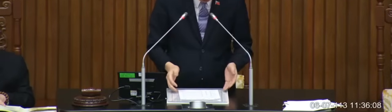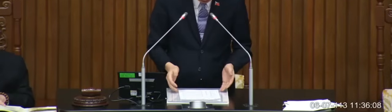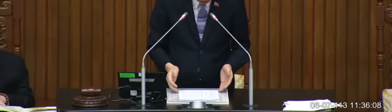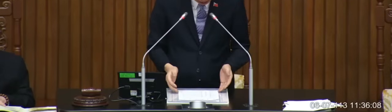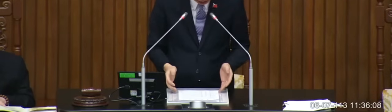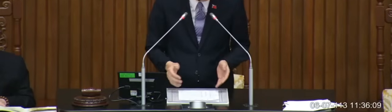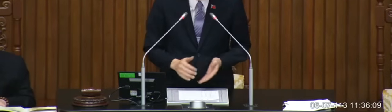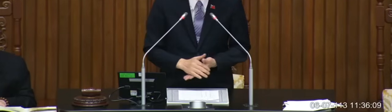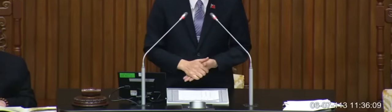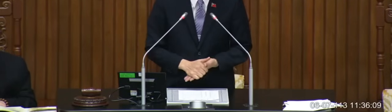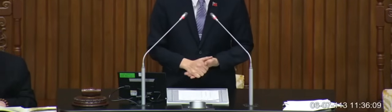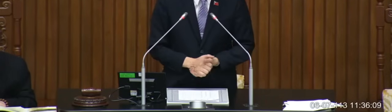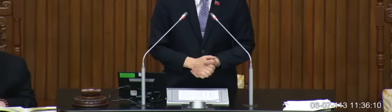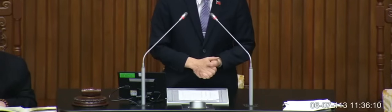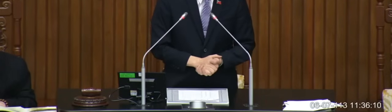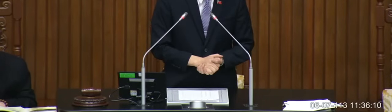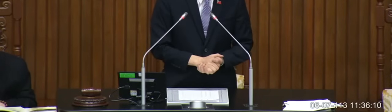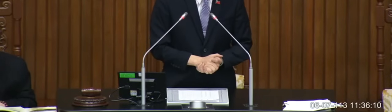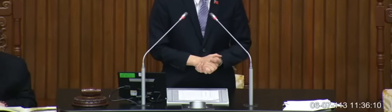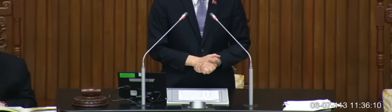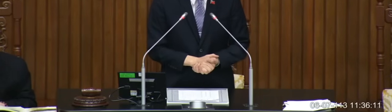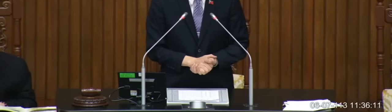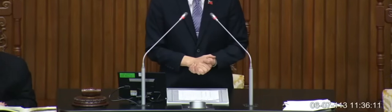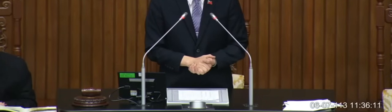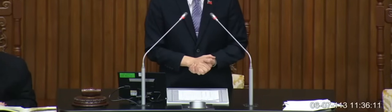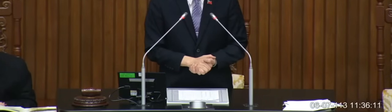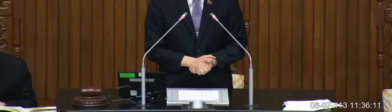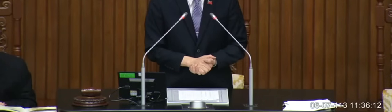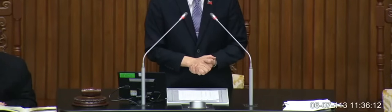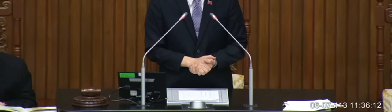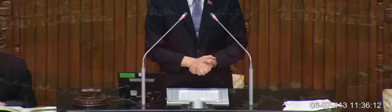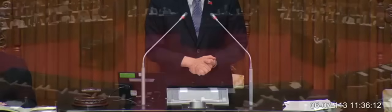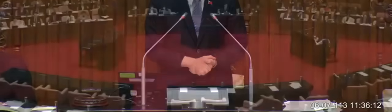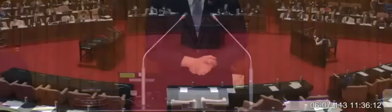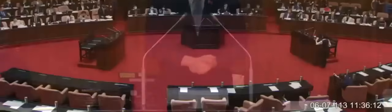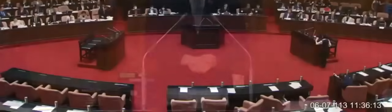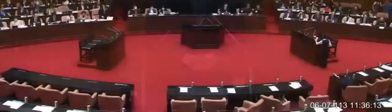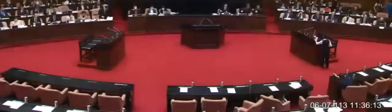接下来我们请登记第十一号徐巧芯委员质询。